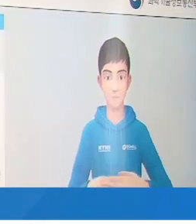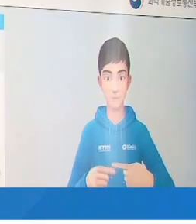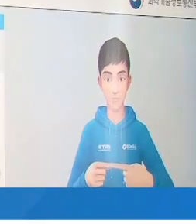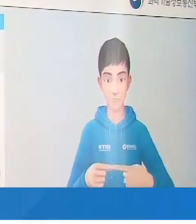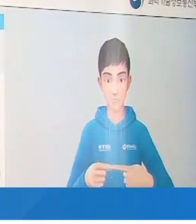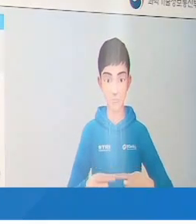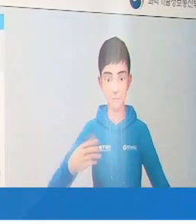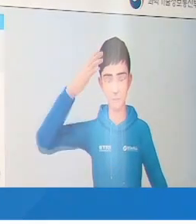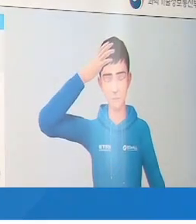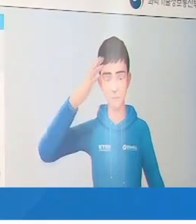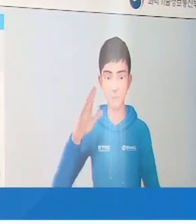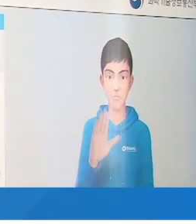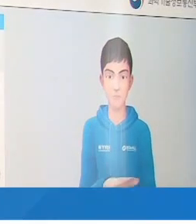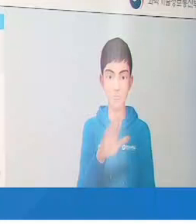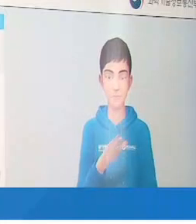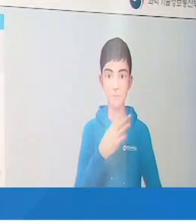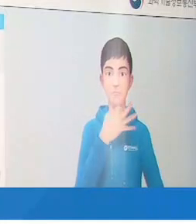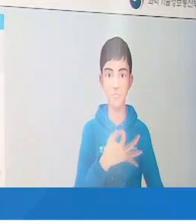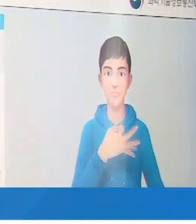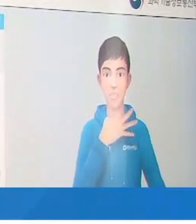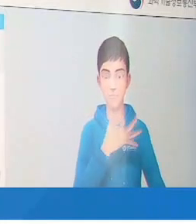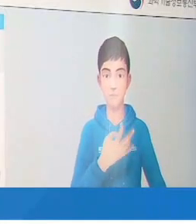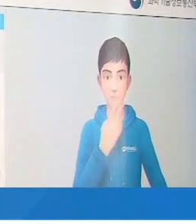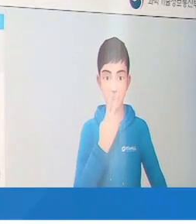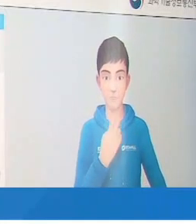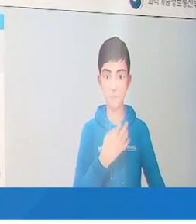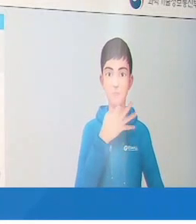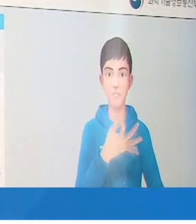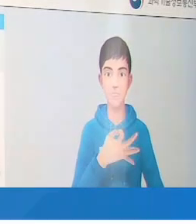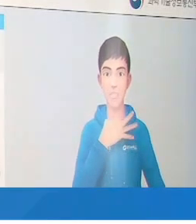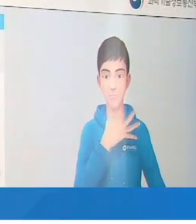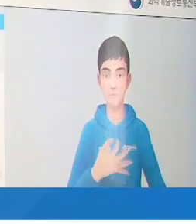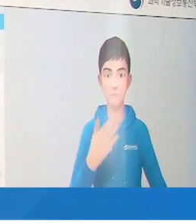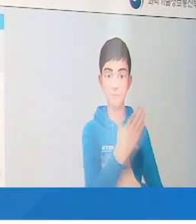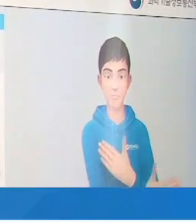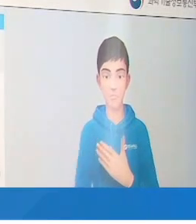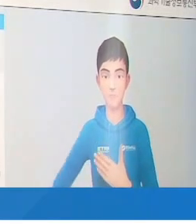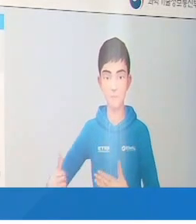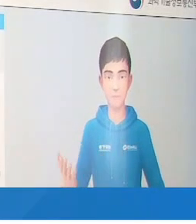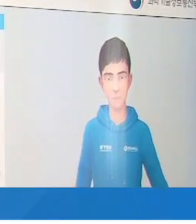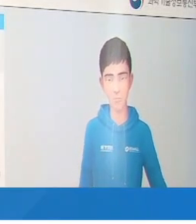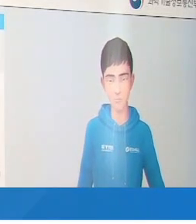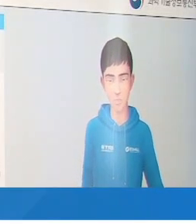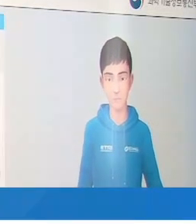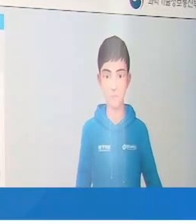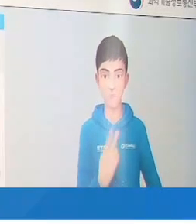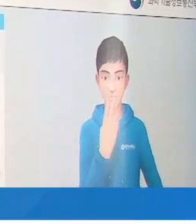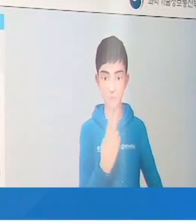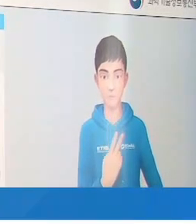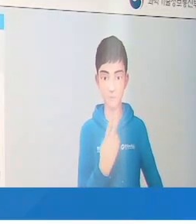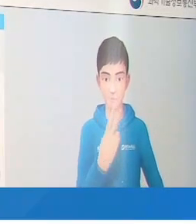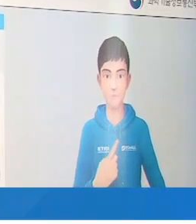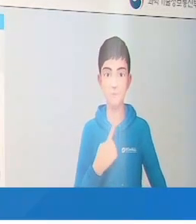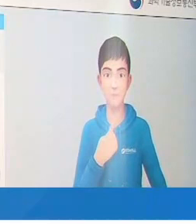지금 현재로서는 시청각장애인들이 이런 정보를 전달받을 경로가 마땅치 않은 것 같아서